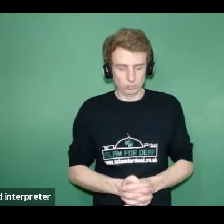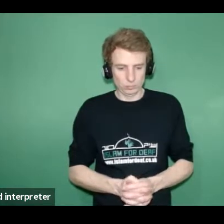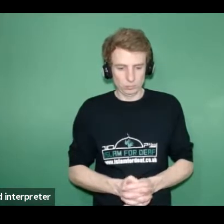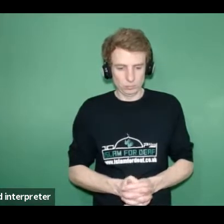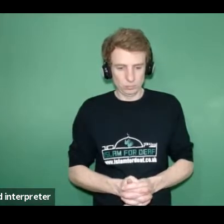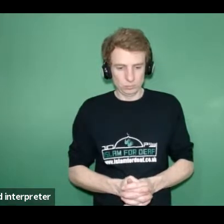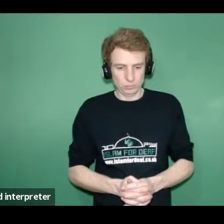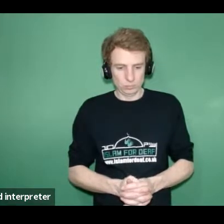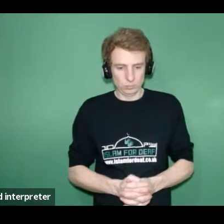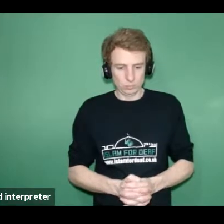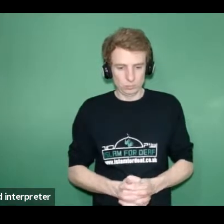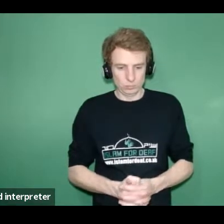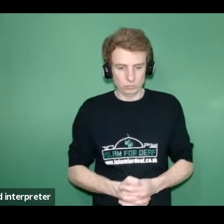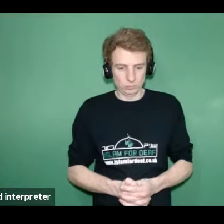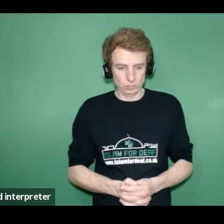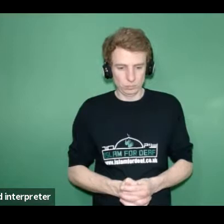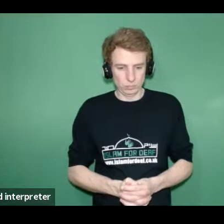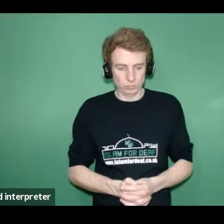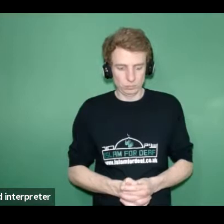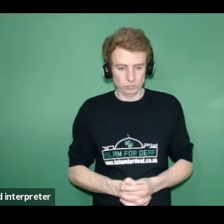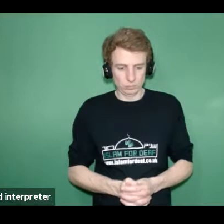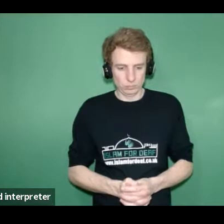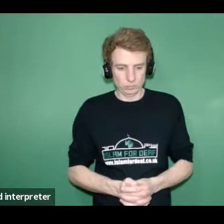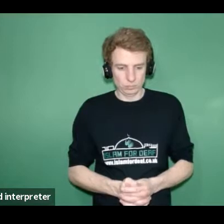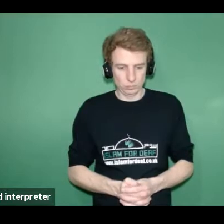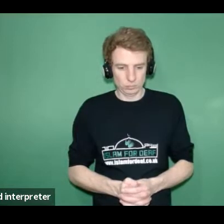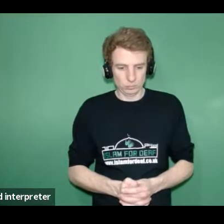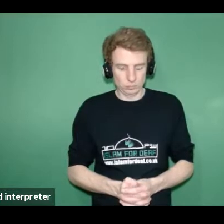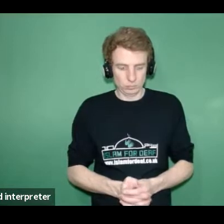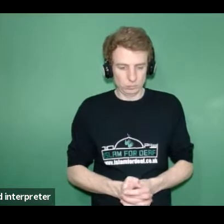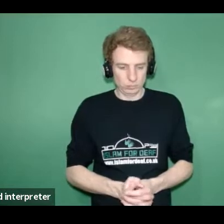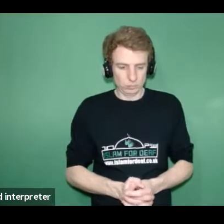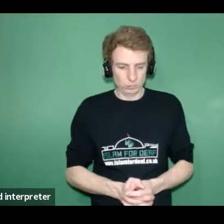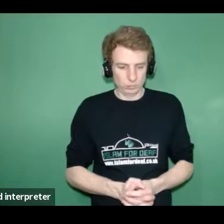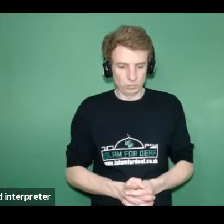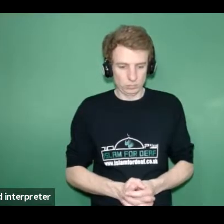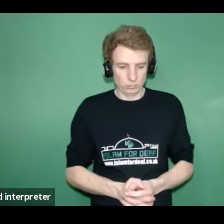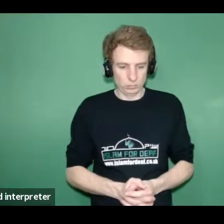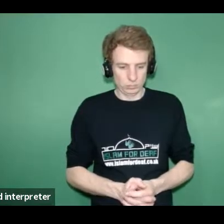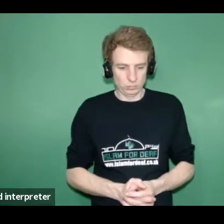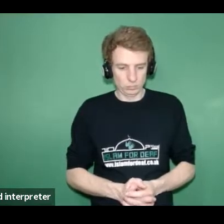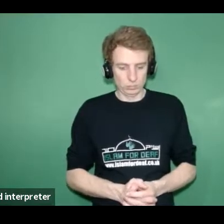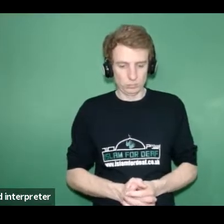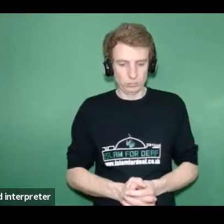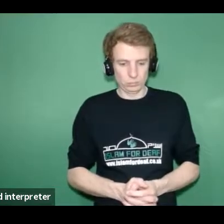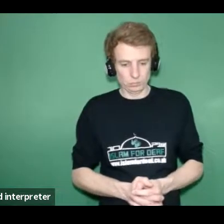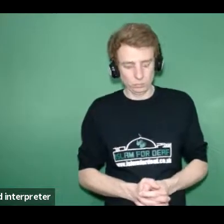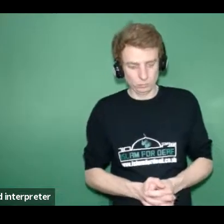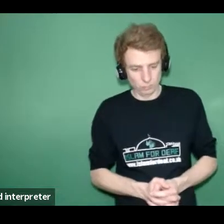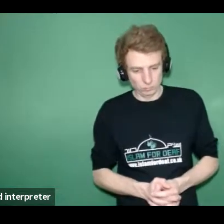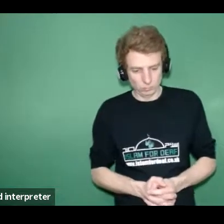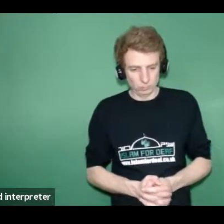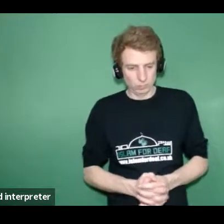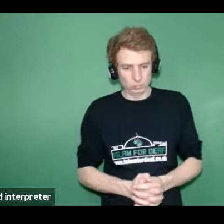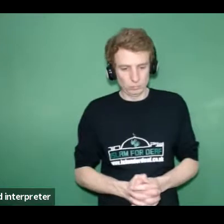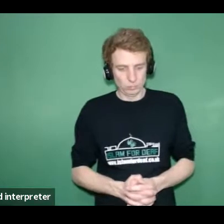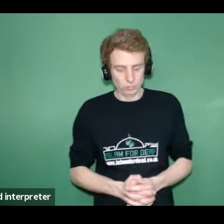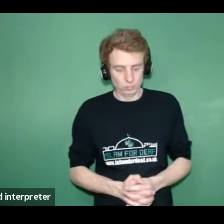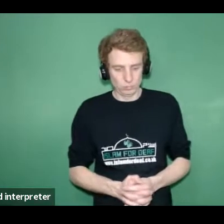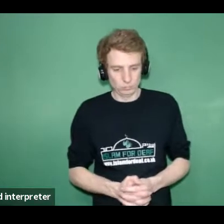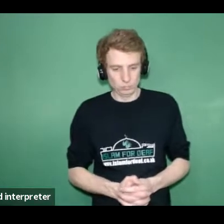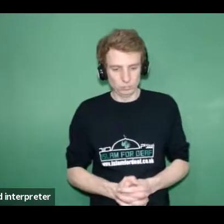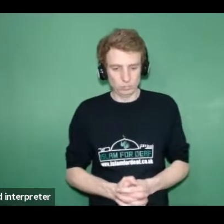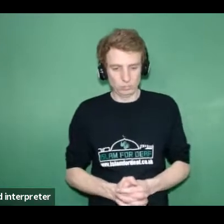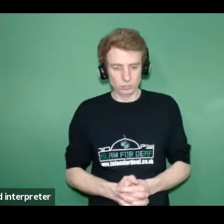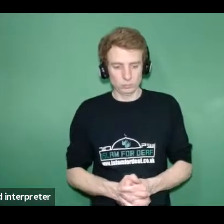ويطعمون الطعام على حبه مسكينا ويتيما وأسيرا. قال العلماء على حب الله،